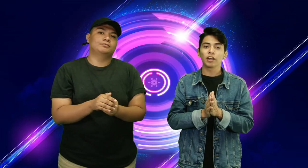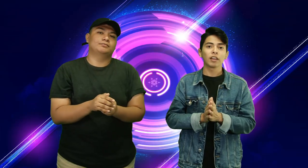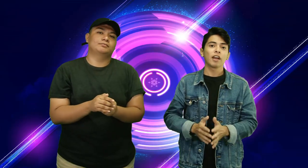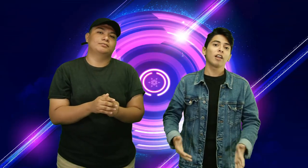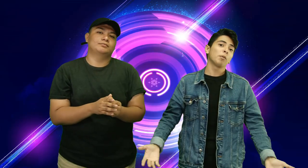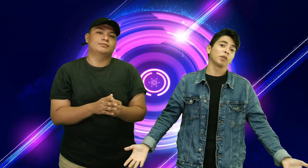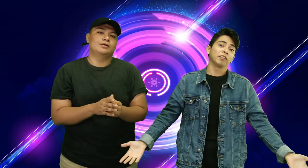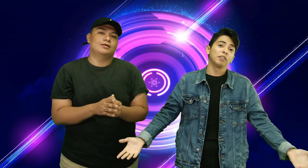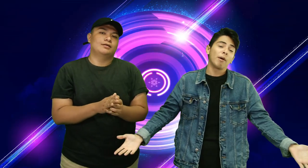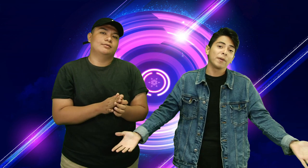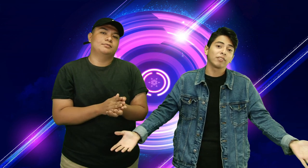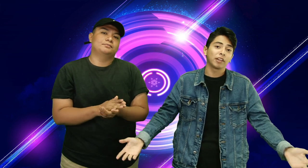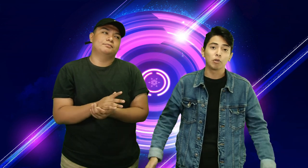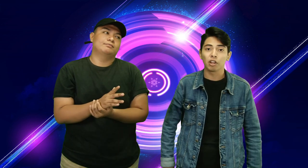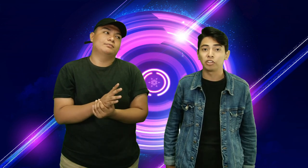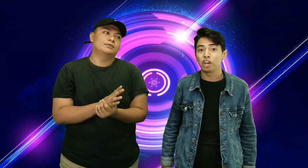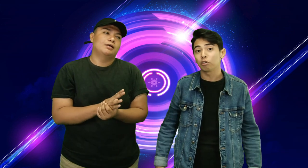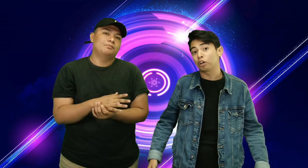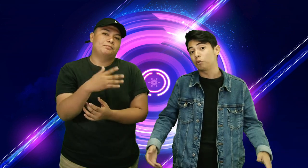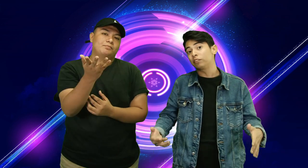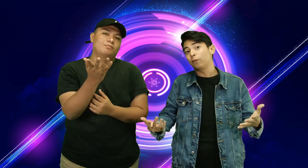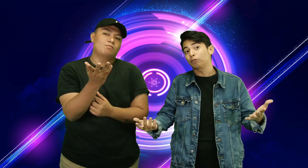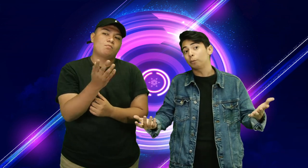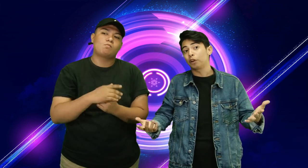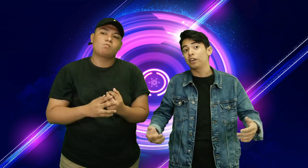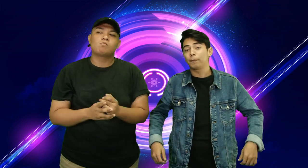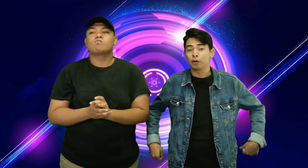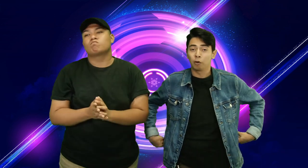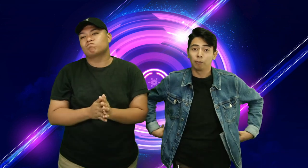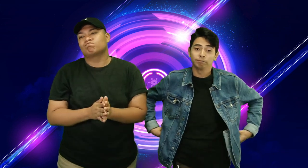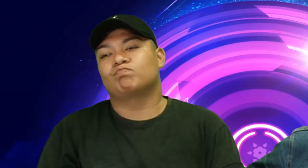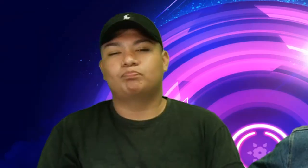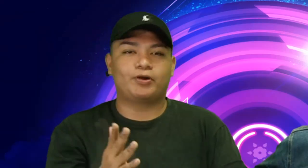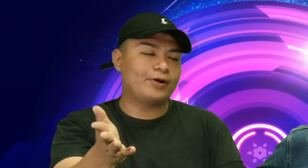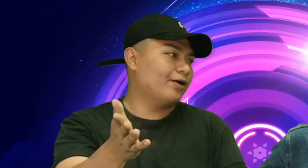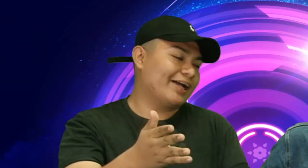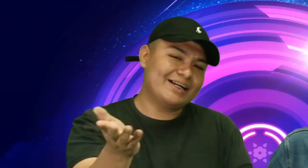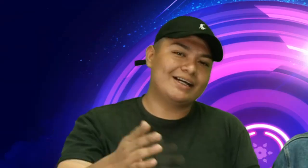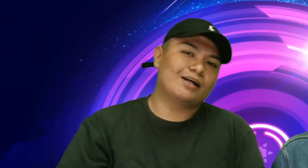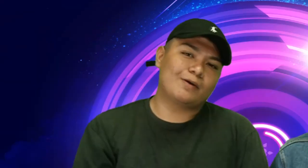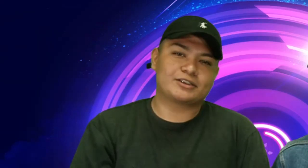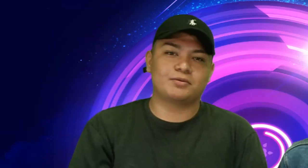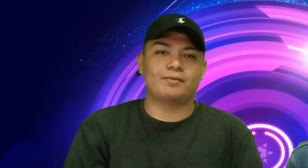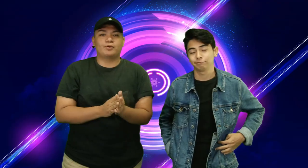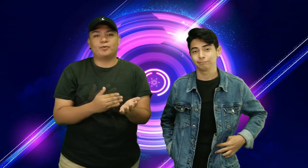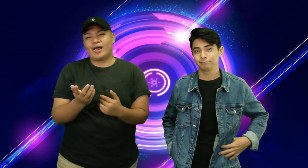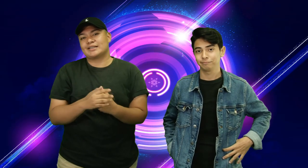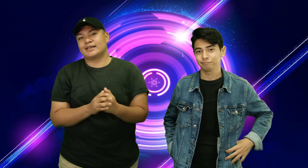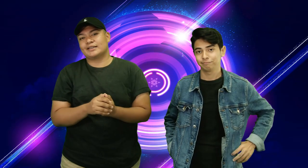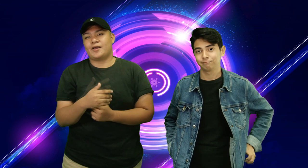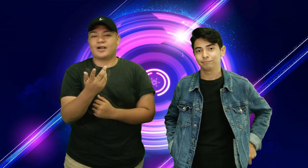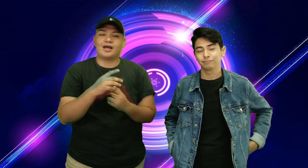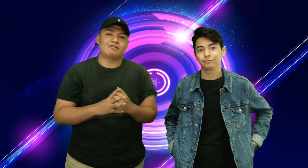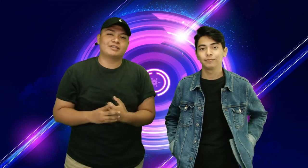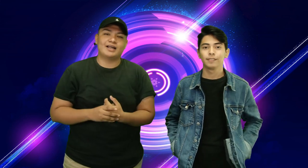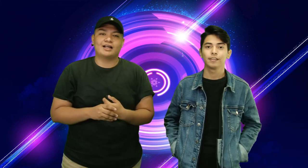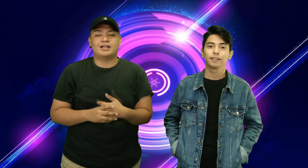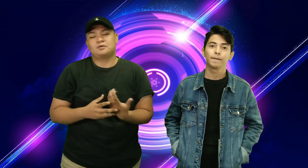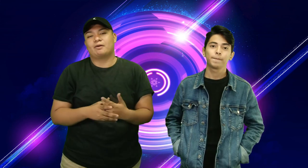darle algo porque si vamos pensar que no la quiero que en ese esfuerzo por ella pero pero bueno aquí en nicaragua resolvemos puedes hacer llevarla a la fritanga le compraron